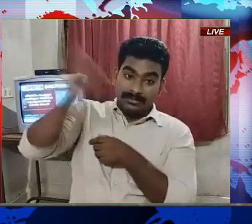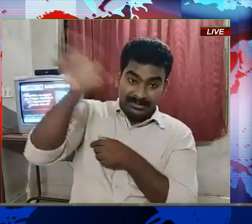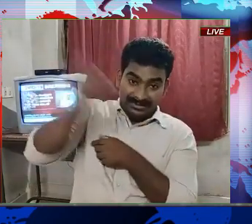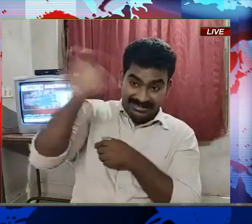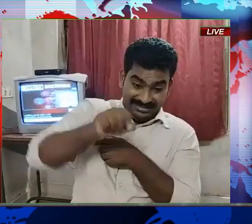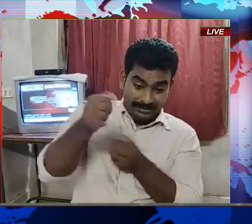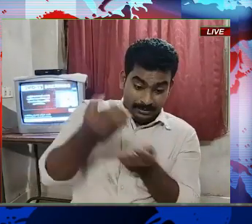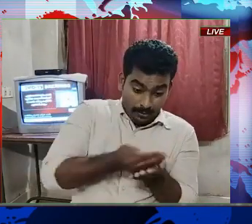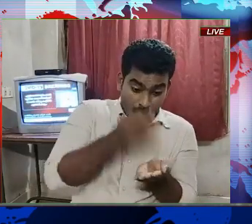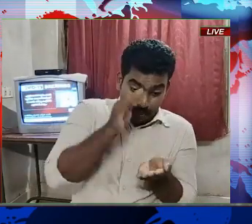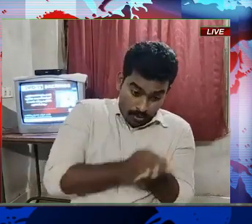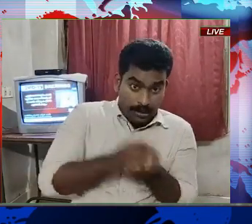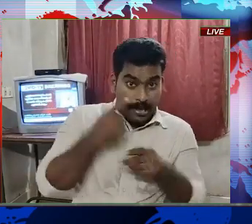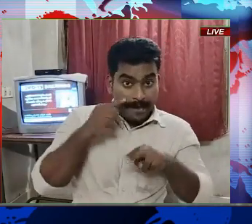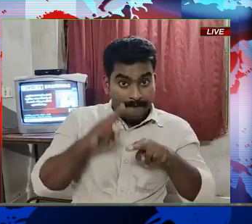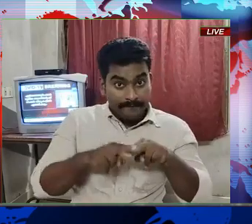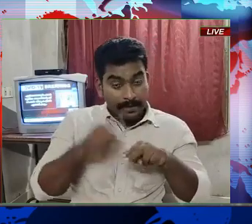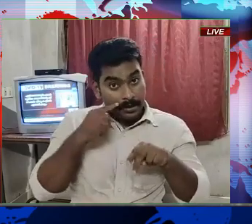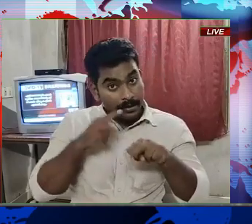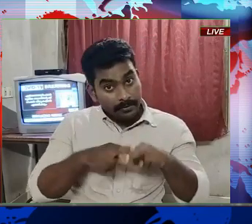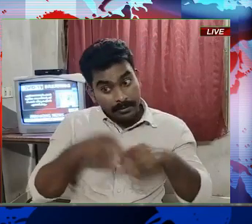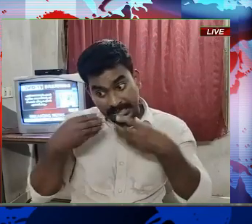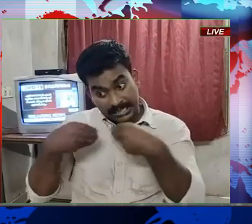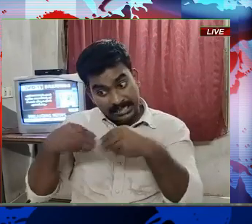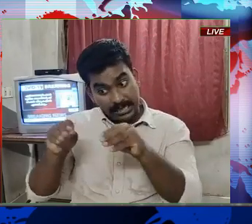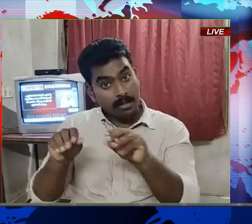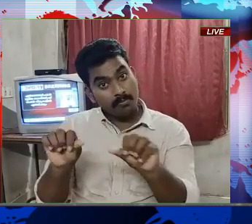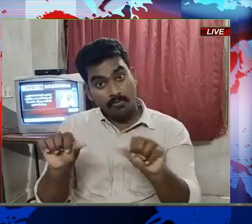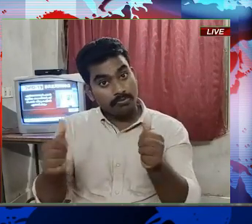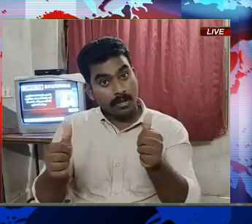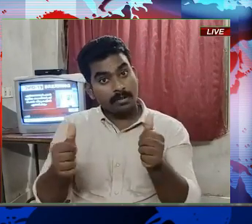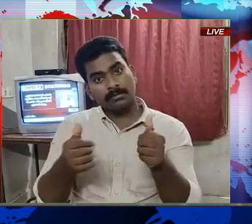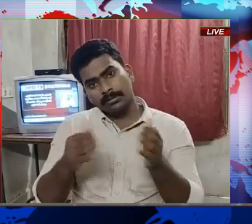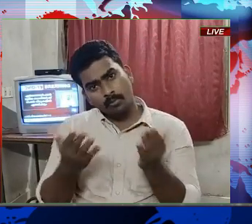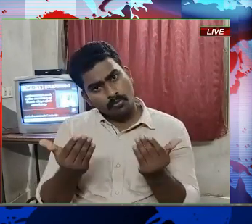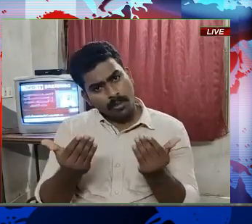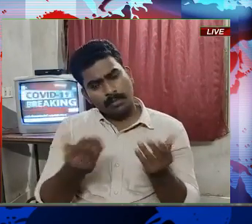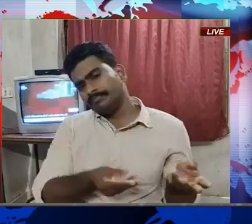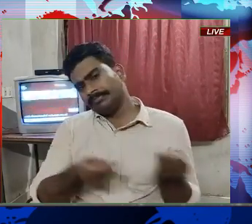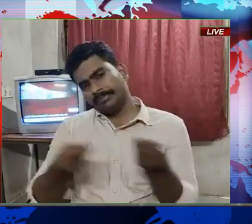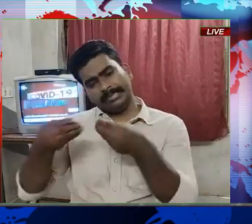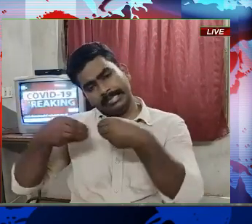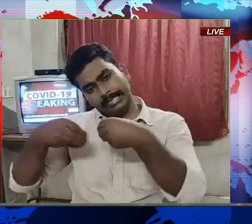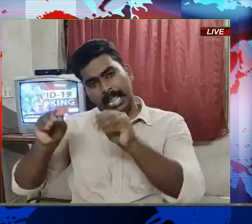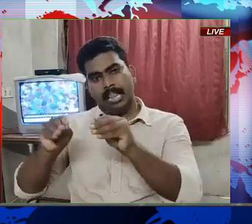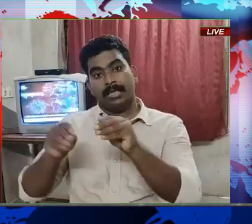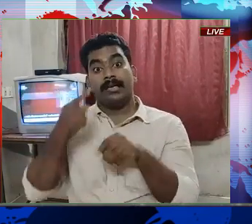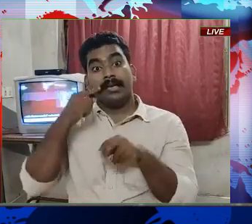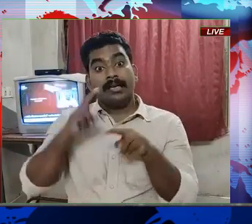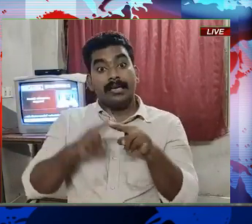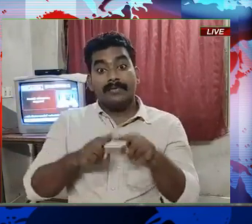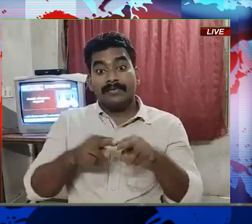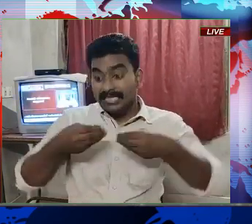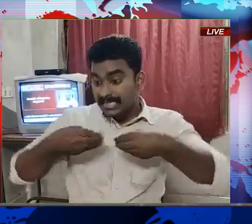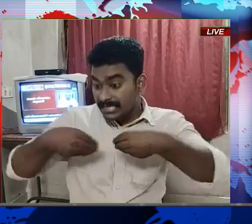സൂക്ഷിക്കാനും തയ്യാറാവുക. ഇപ്പോൾ കൊടുക്കാൻ സംവിധാനമുണ്ടെങ്കിൽ ഇപ്പോൾ തന്നെ കൊടുക്കുക.